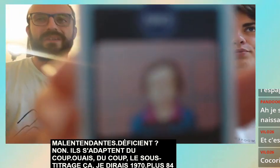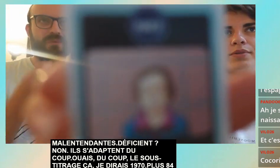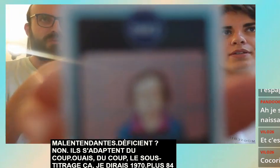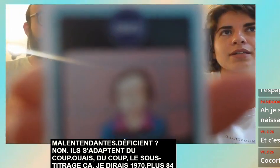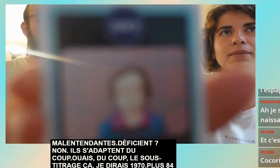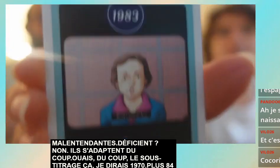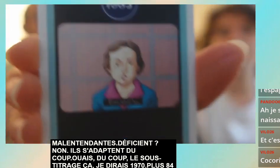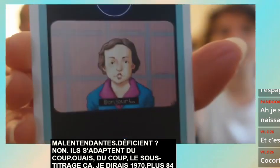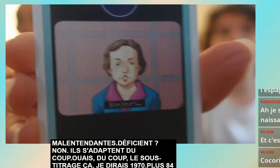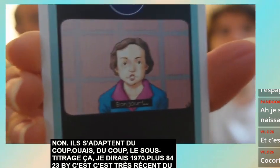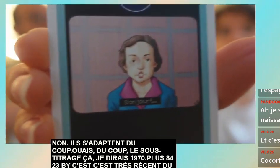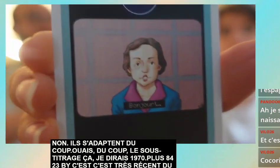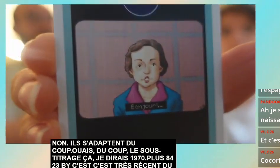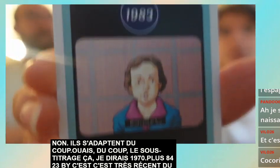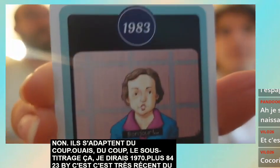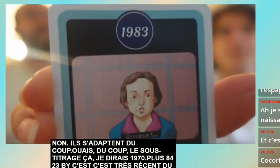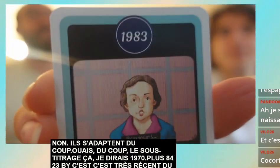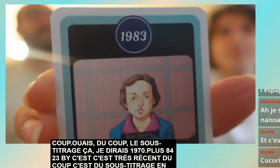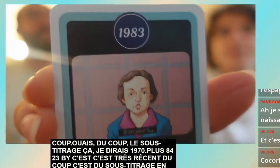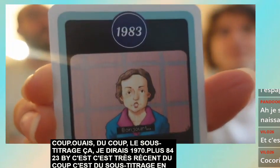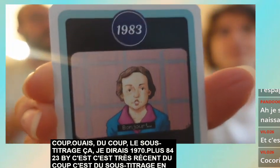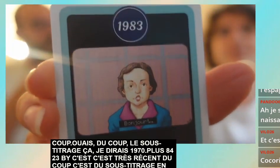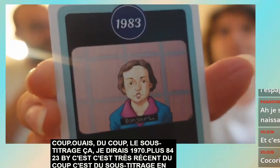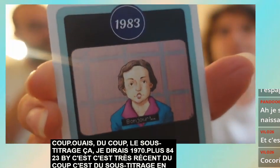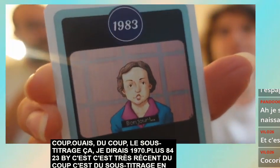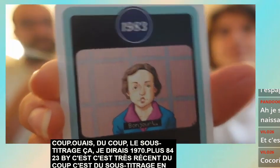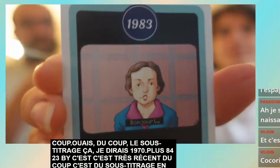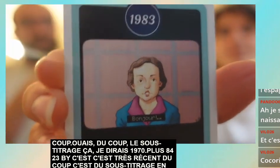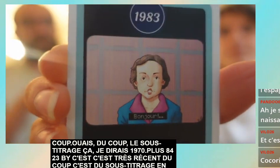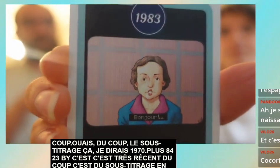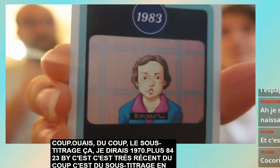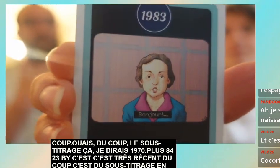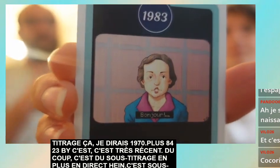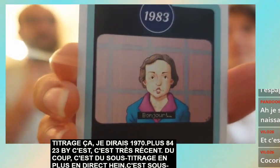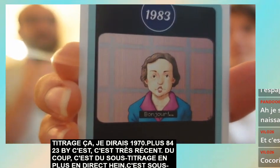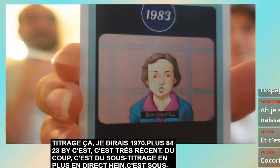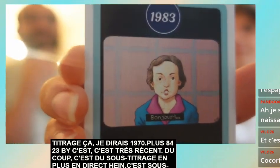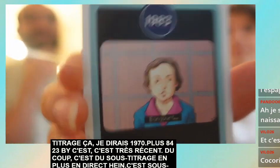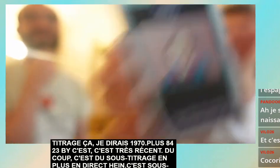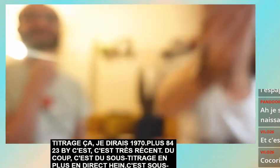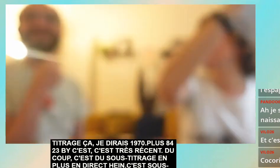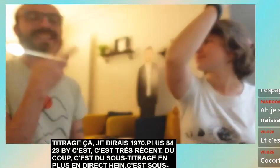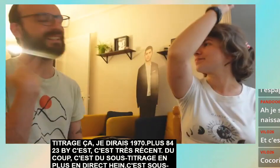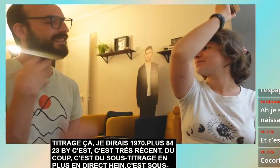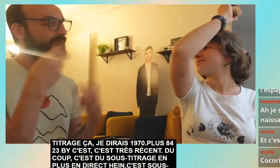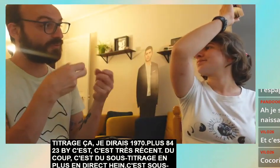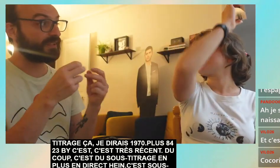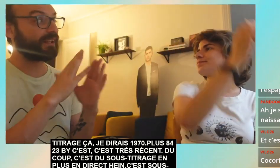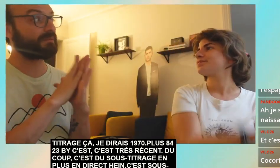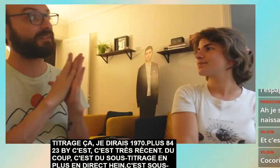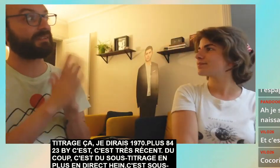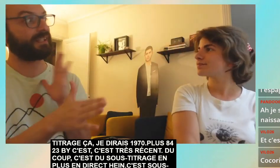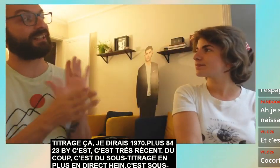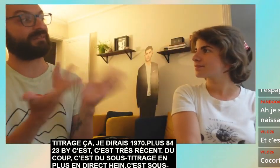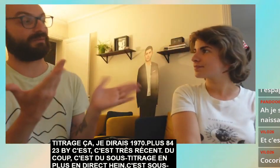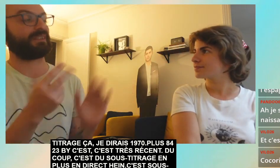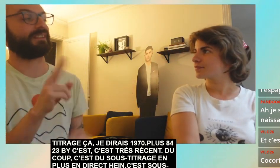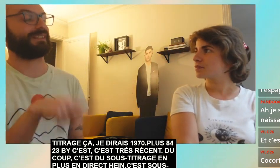du sous-titrage en plus en direct. Hein. C'est sous-titré. Attends. Oui. C'est du sous-titrage en plus en direct, donc